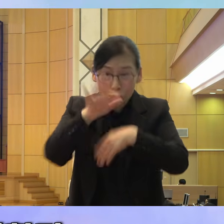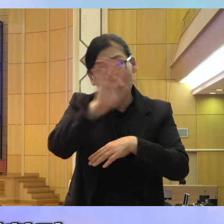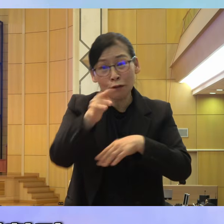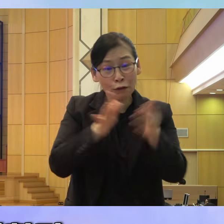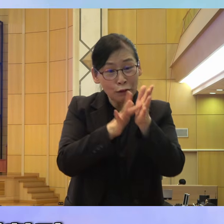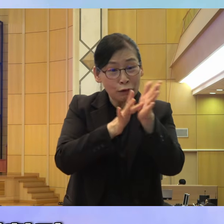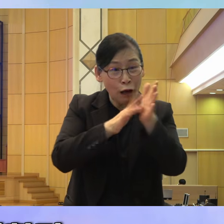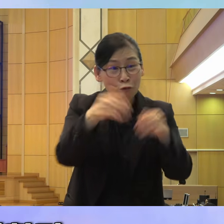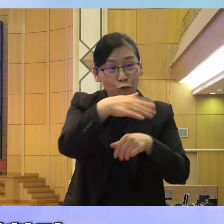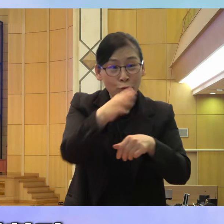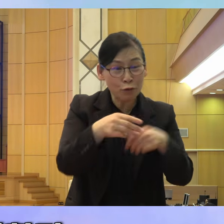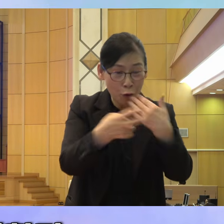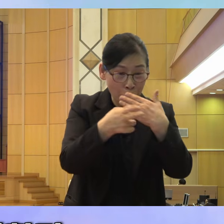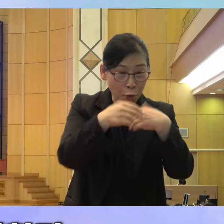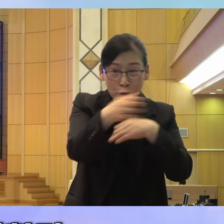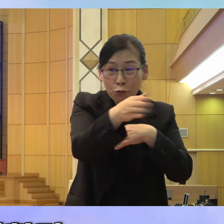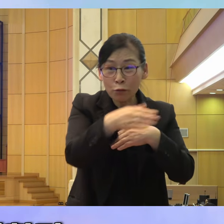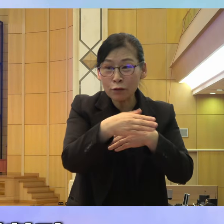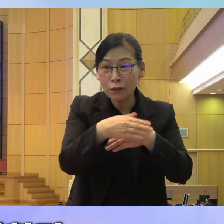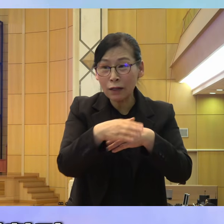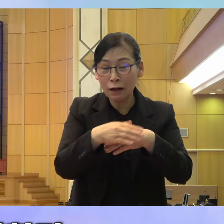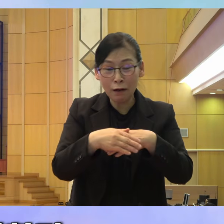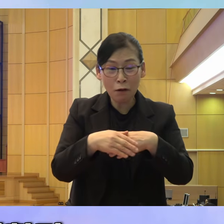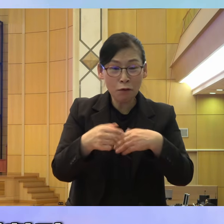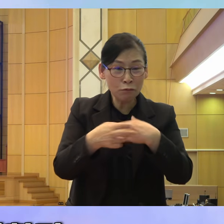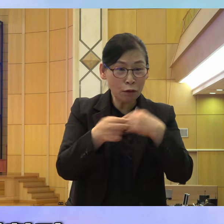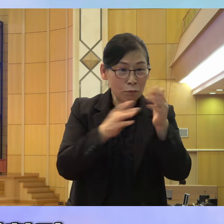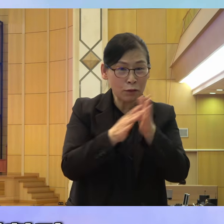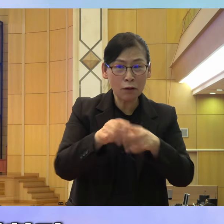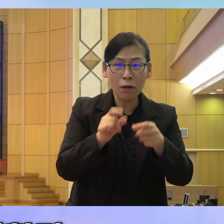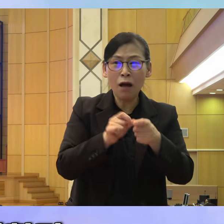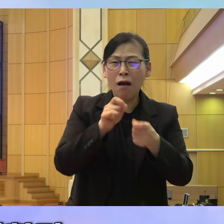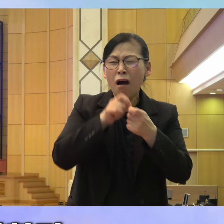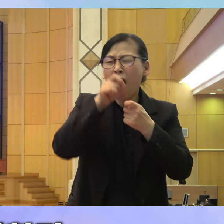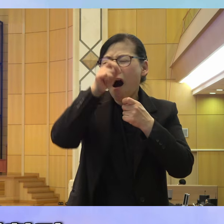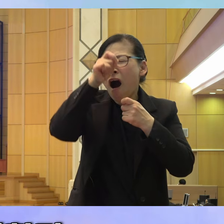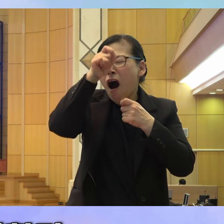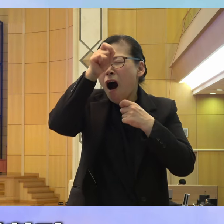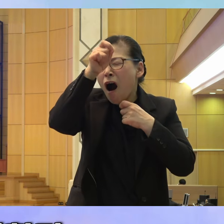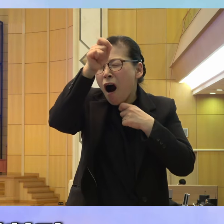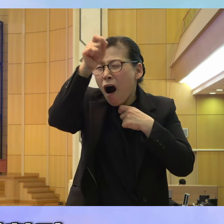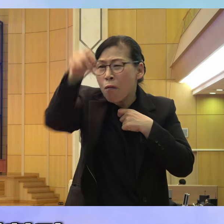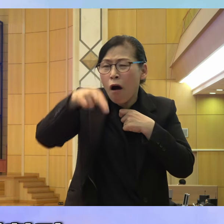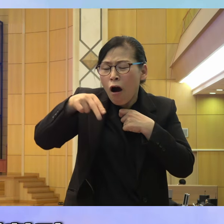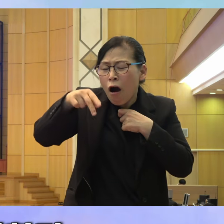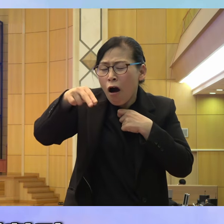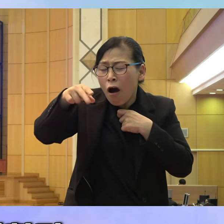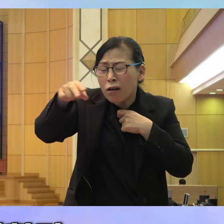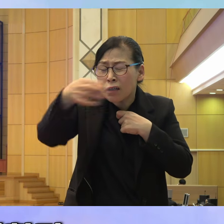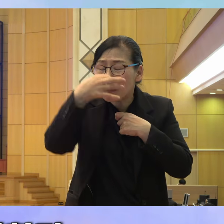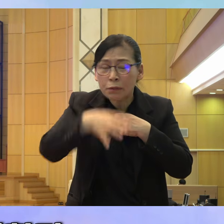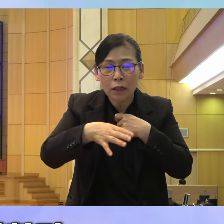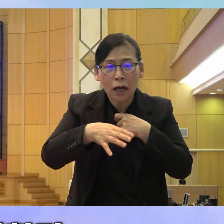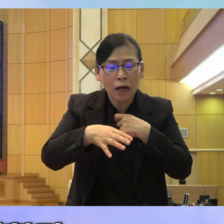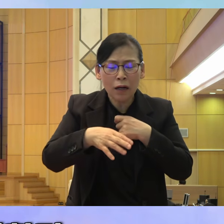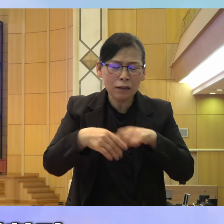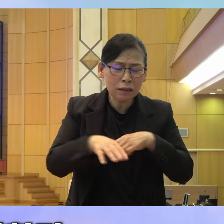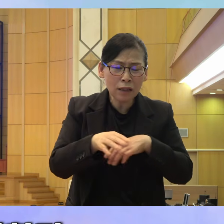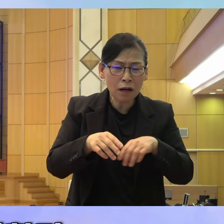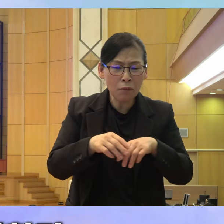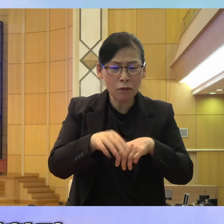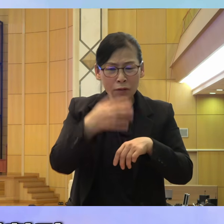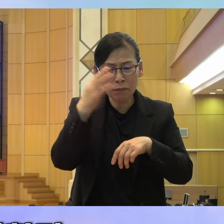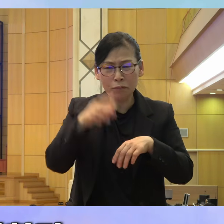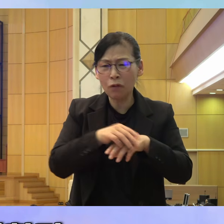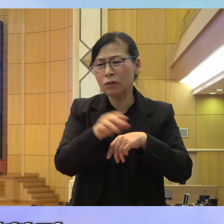약국이 있습니까? 병원이 있습니까? 약국과 병원 가려면 수십 리길을 차 타고 가야 되고, 응? 최소한도